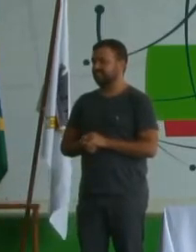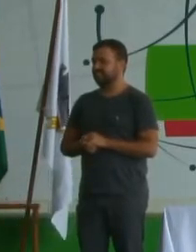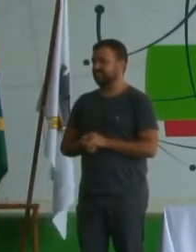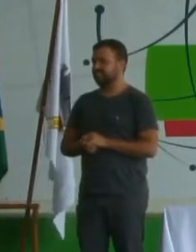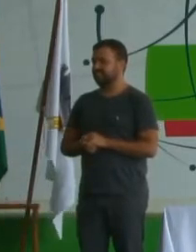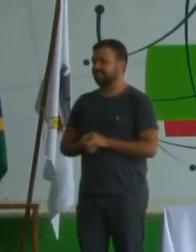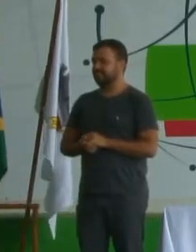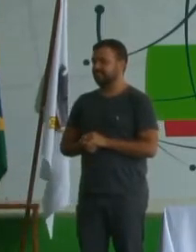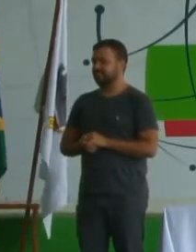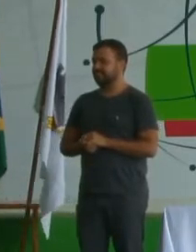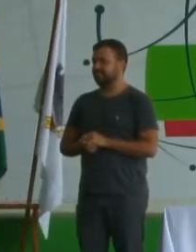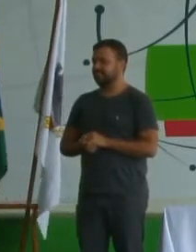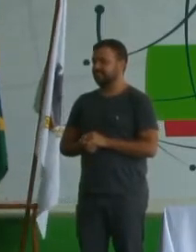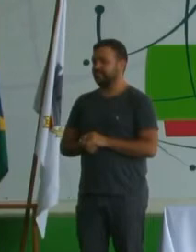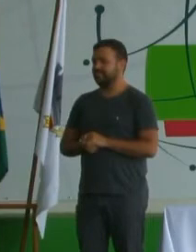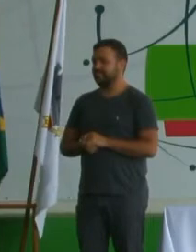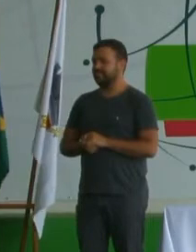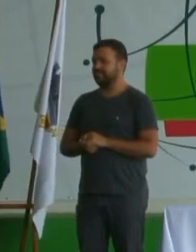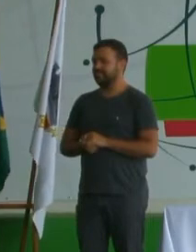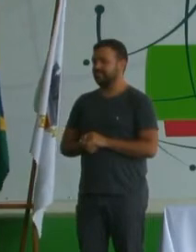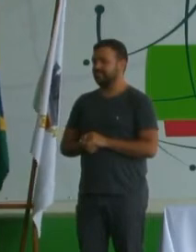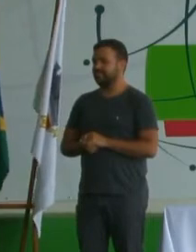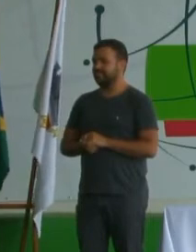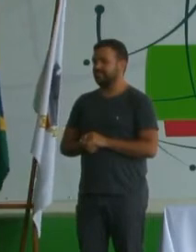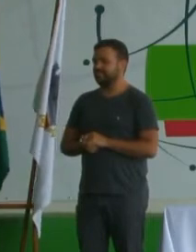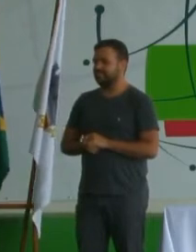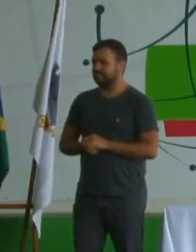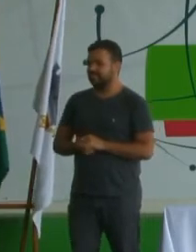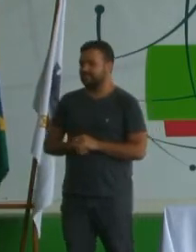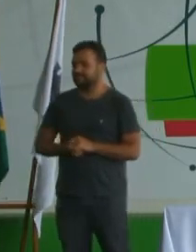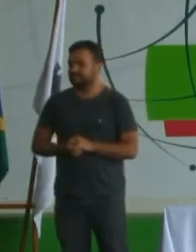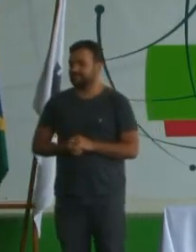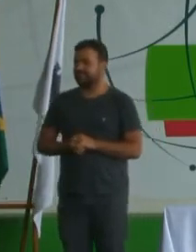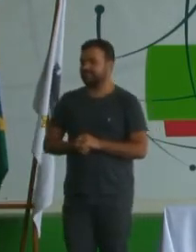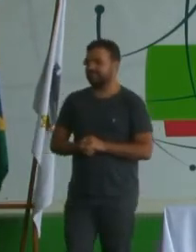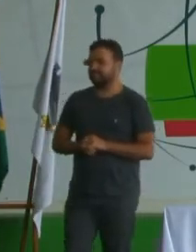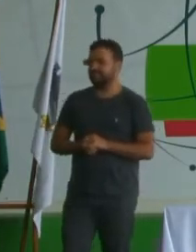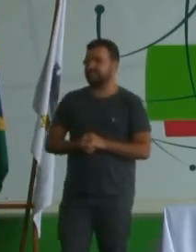Número 100. Alexandro Silva Rodrigues.